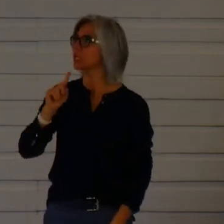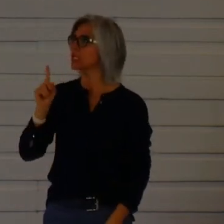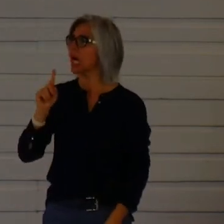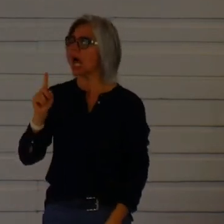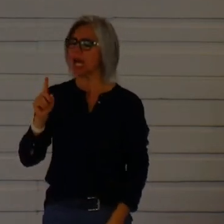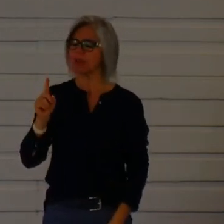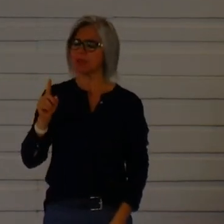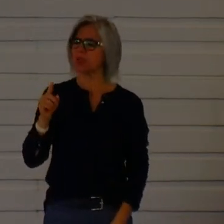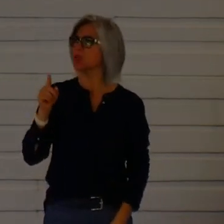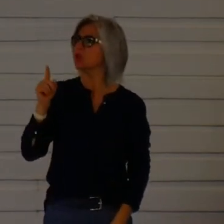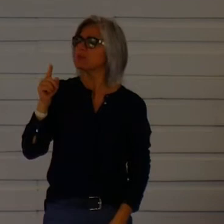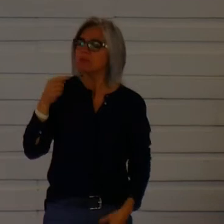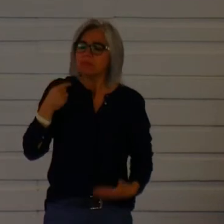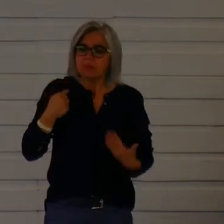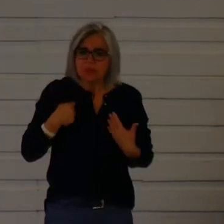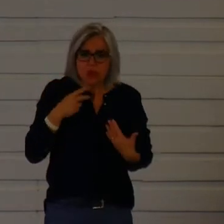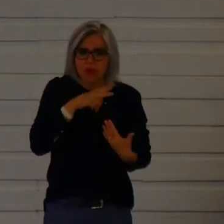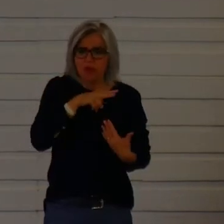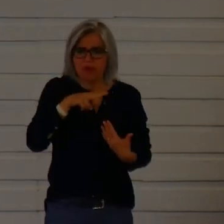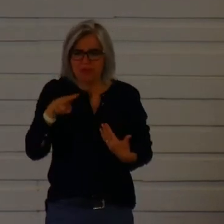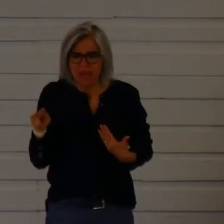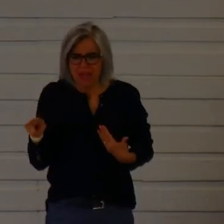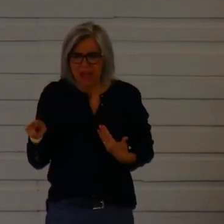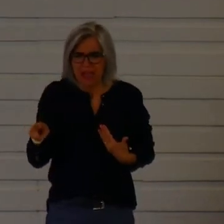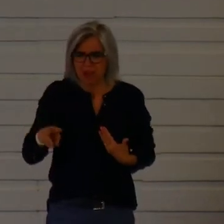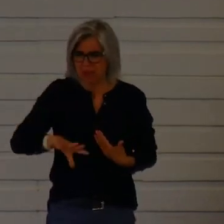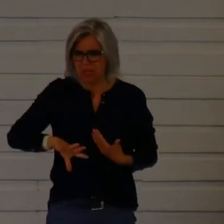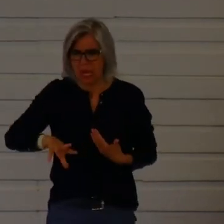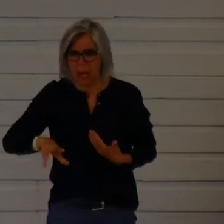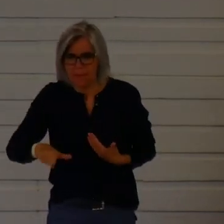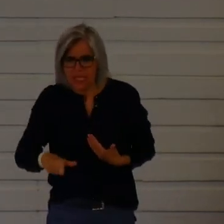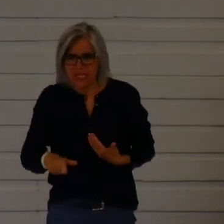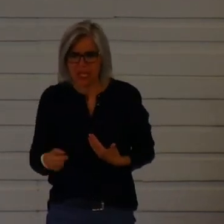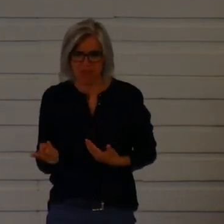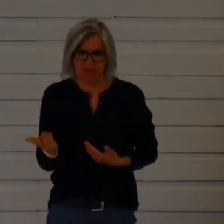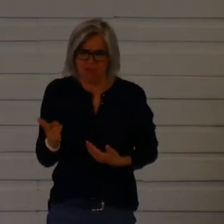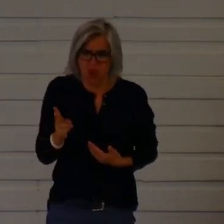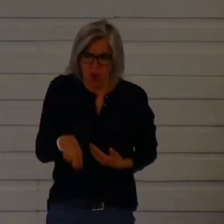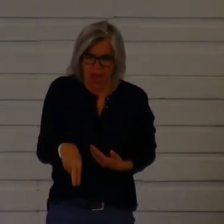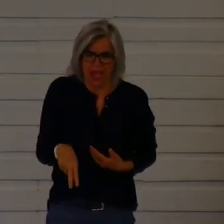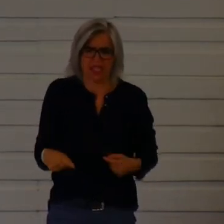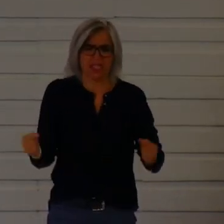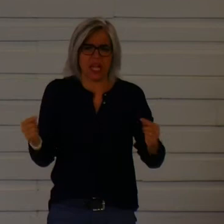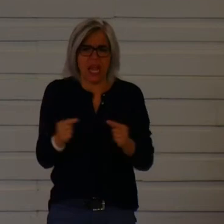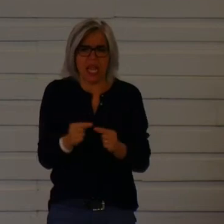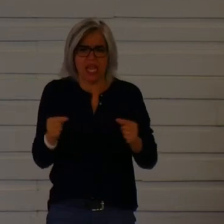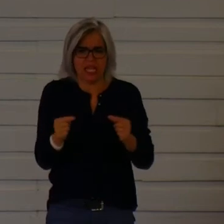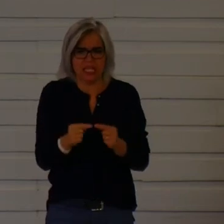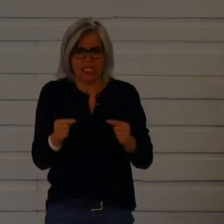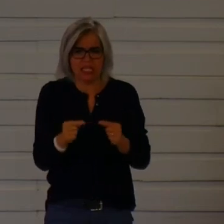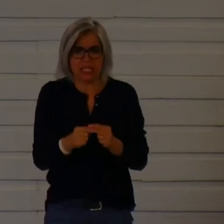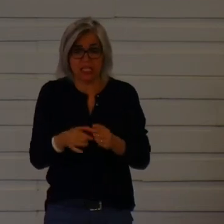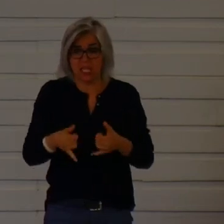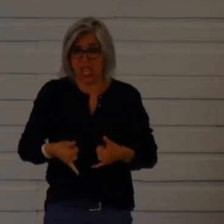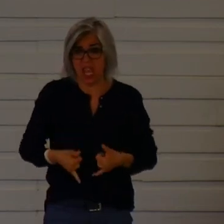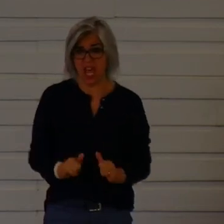perversità? Mi stanno davanti rapina e violenza. Ci sono riti e nasce la